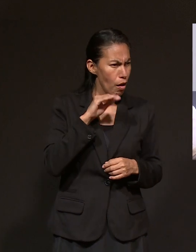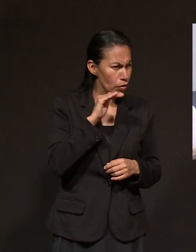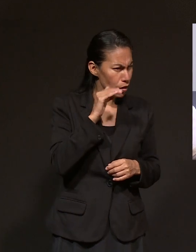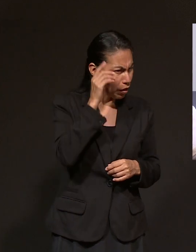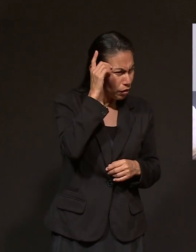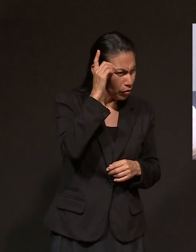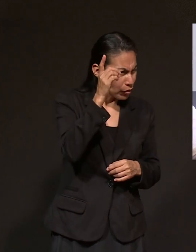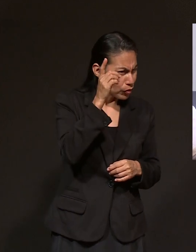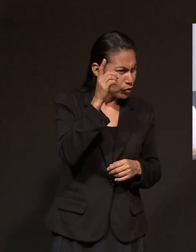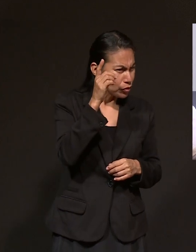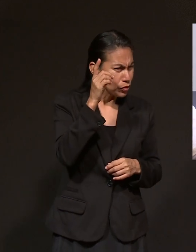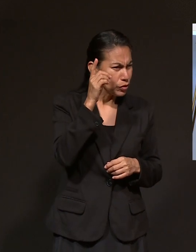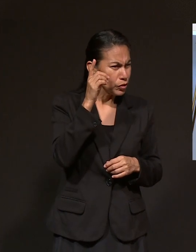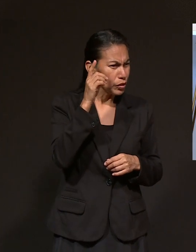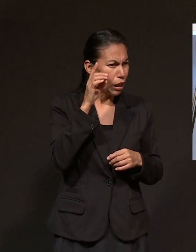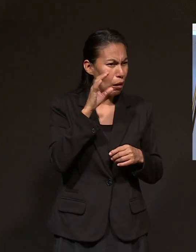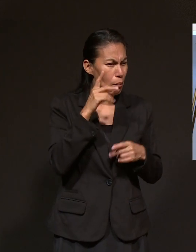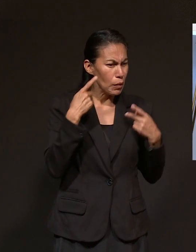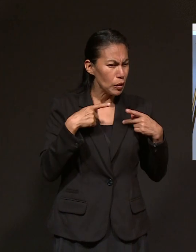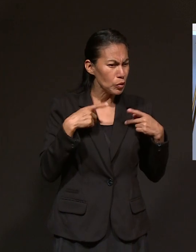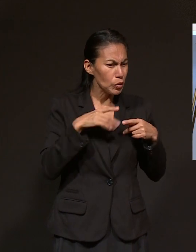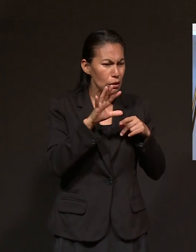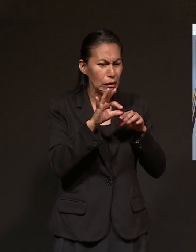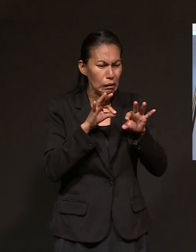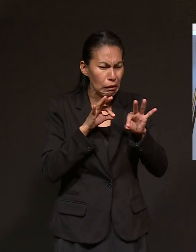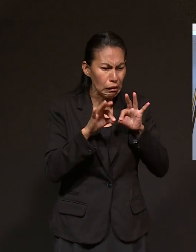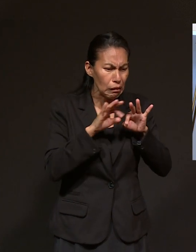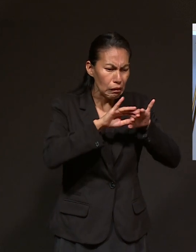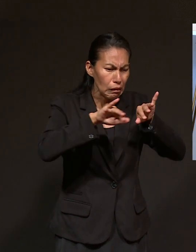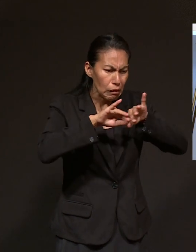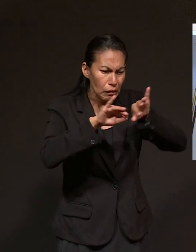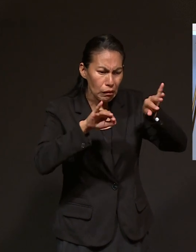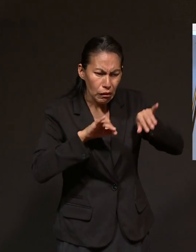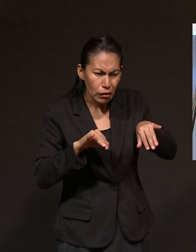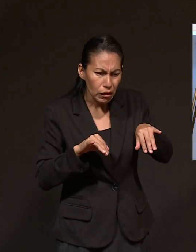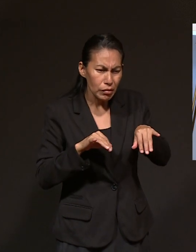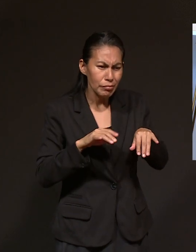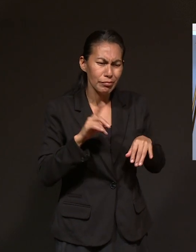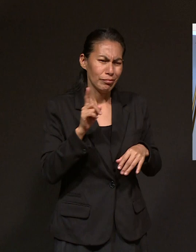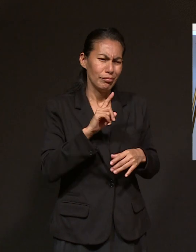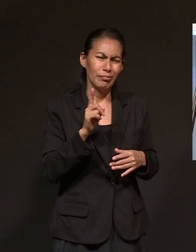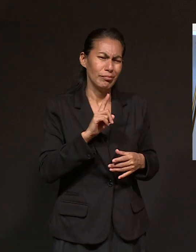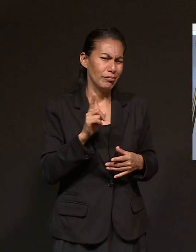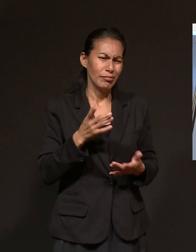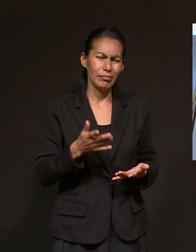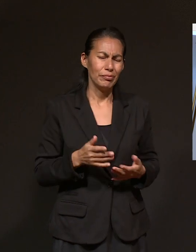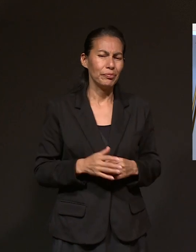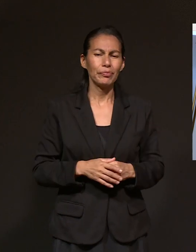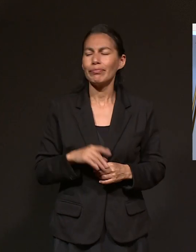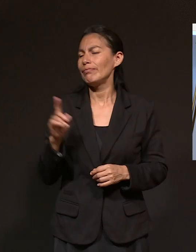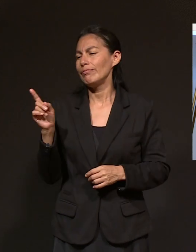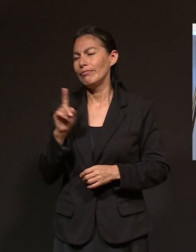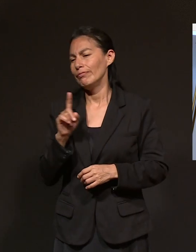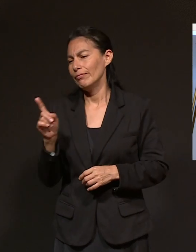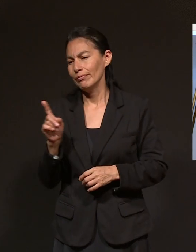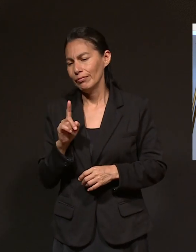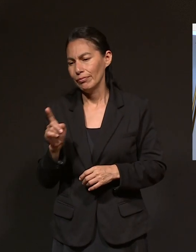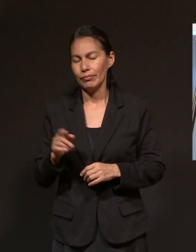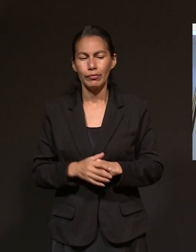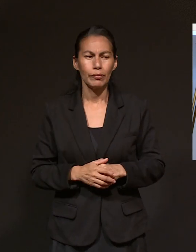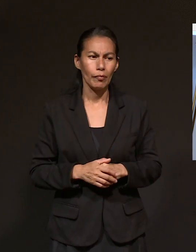Correcto. Dios no hace acepción. Puedes estar en la cárcel, puedes estar en un hospital, puedes estar